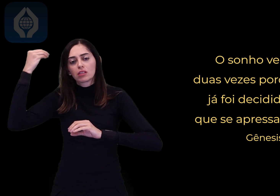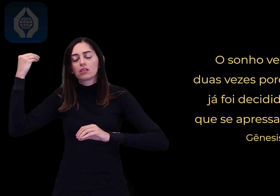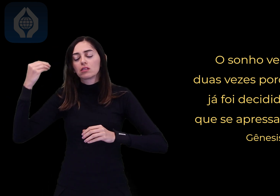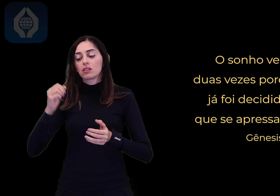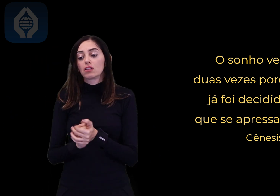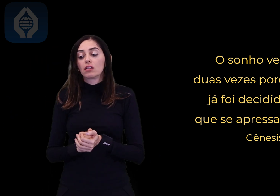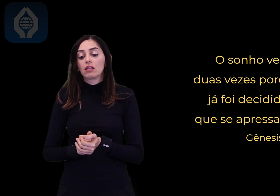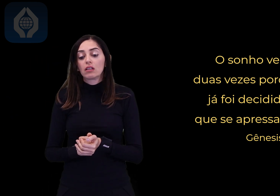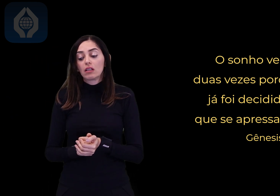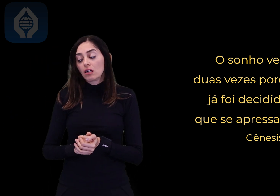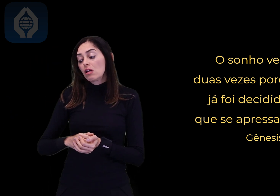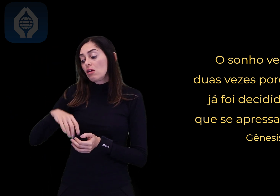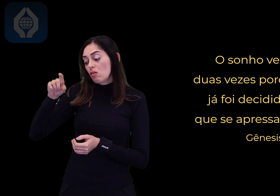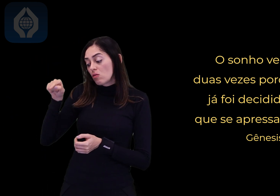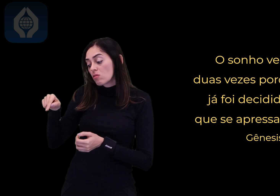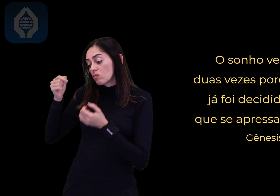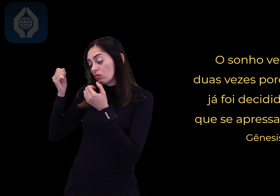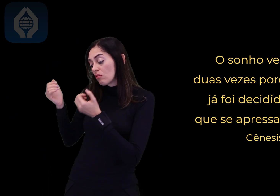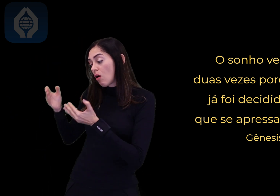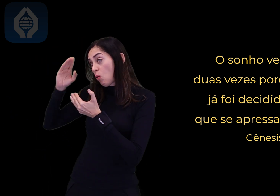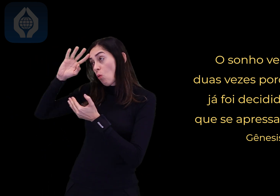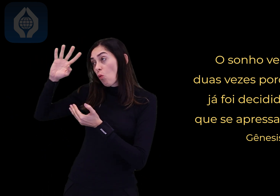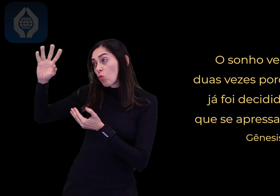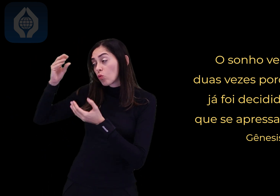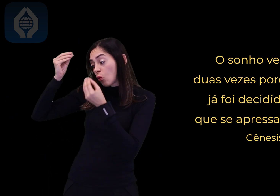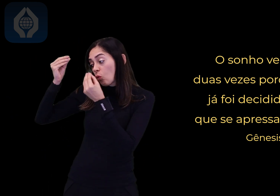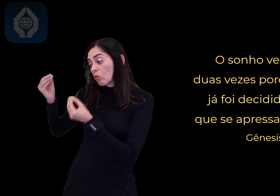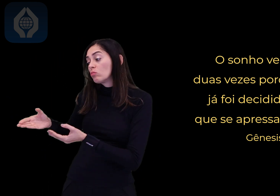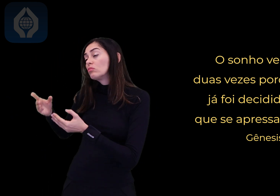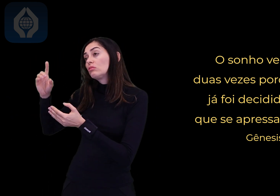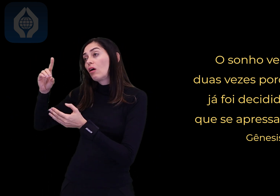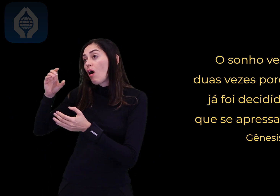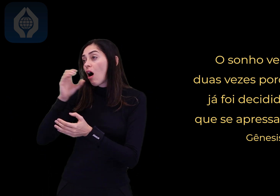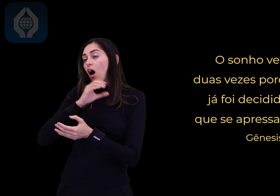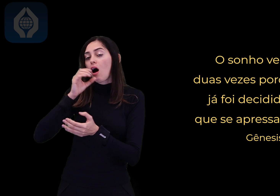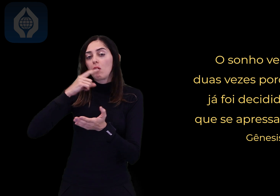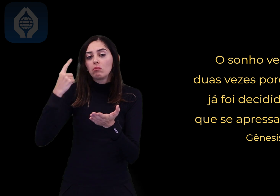a questão já foi decidida por Deus, que se apressa em realizá-la.